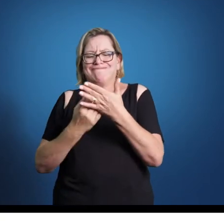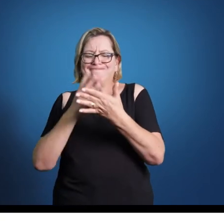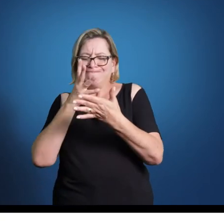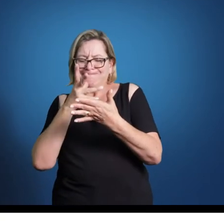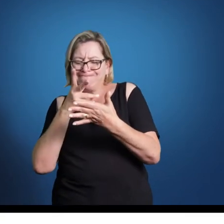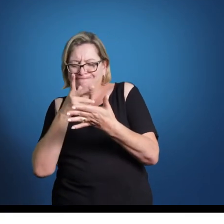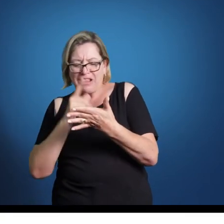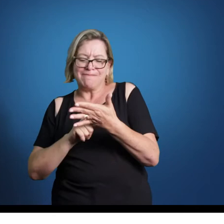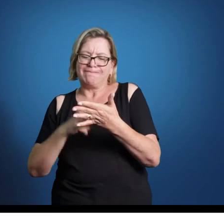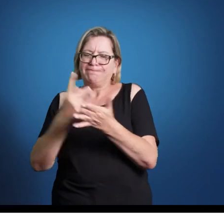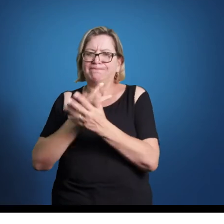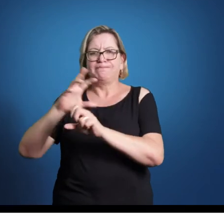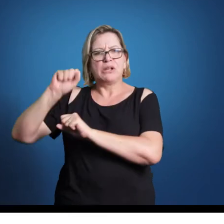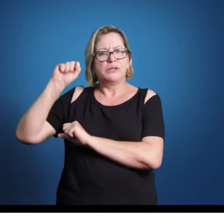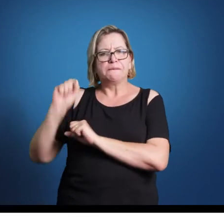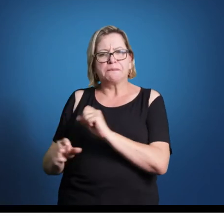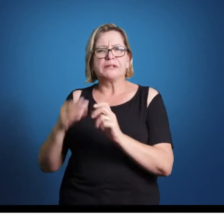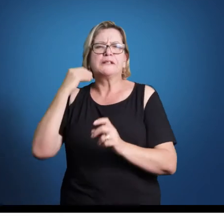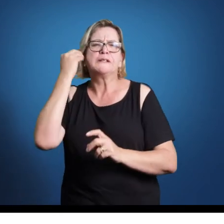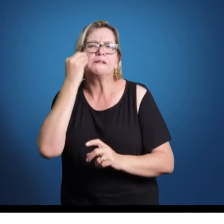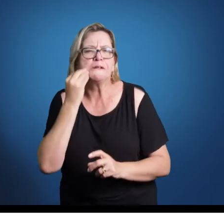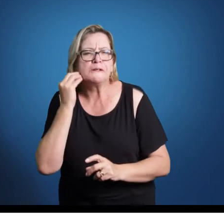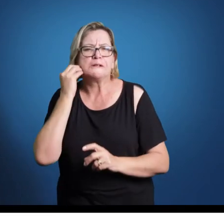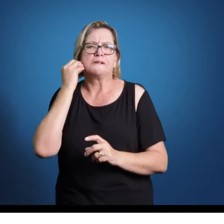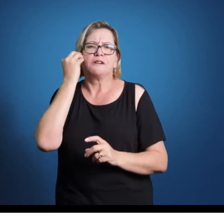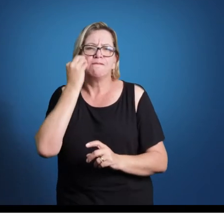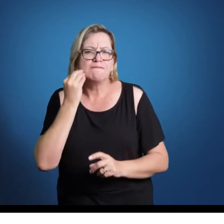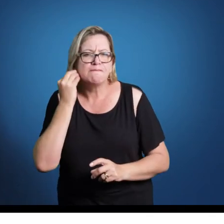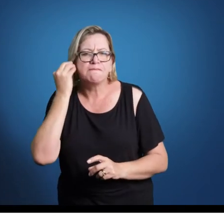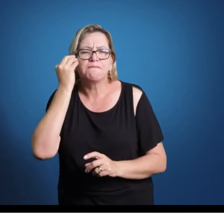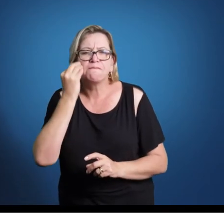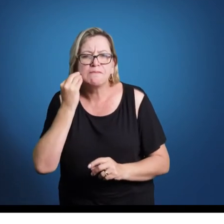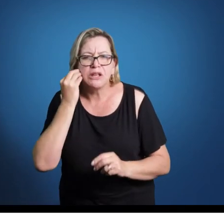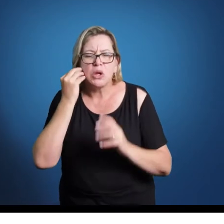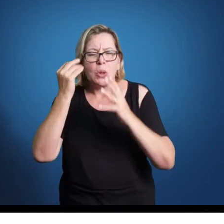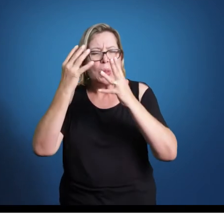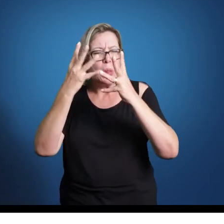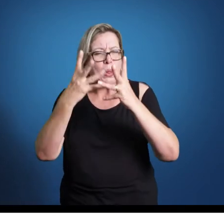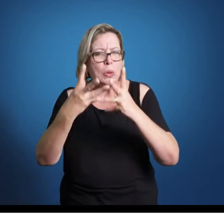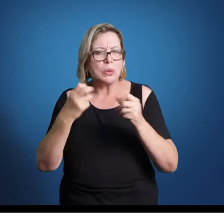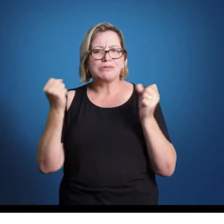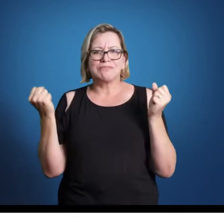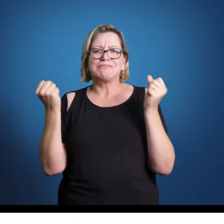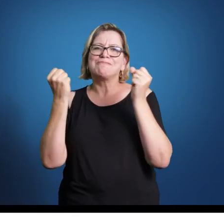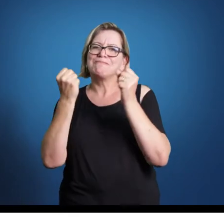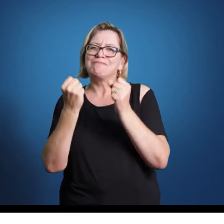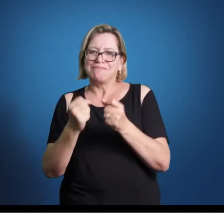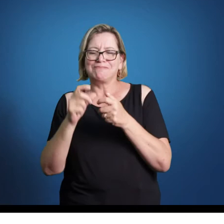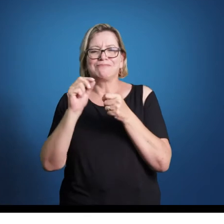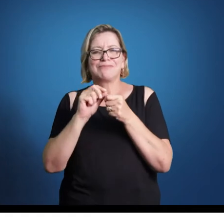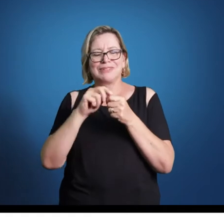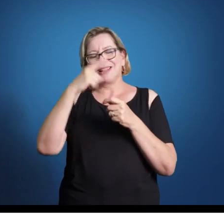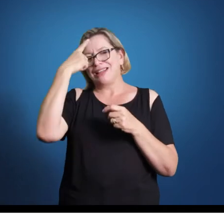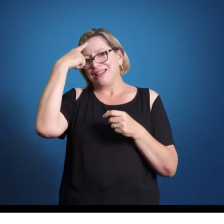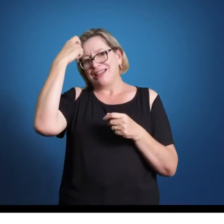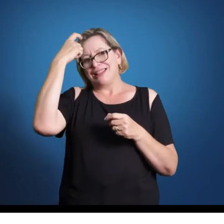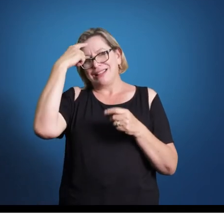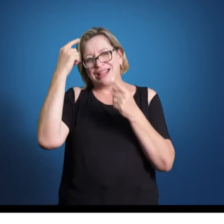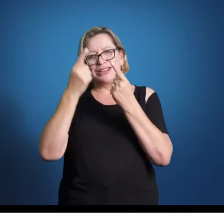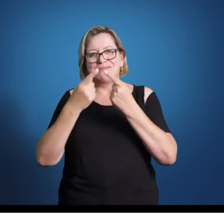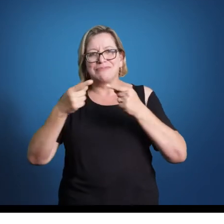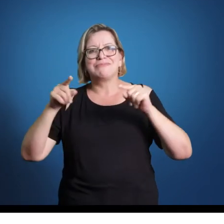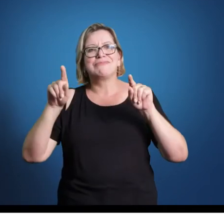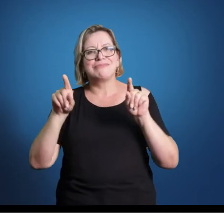testando, testando, testando todas as possibilidades que uma ideia musical tivesse ou pudesse ser explorada.